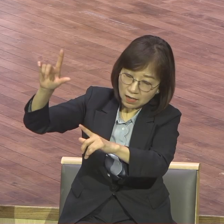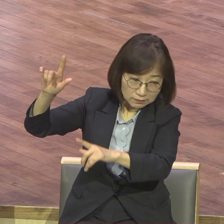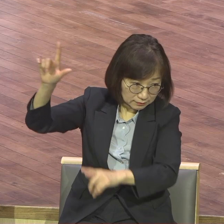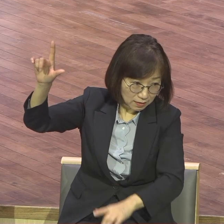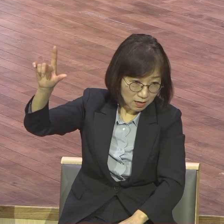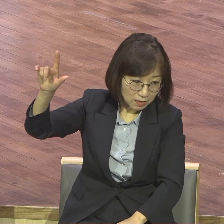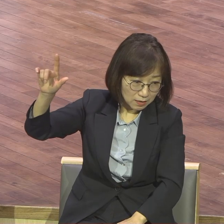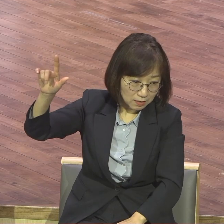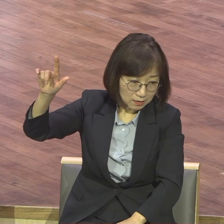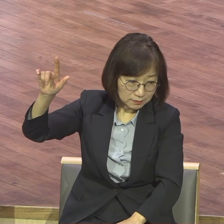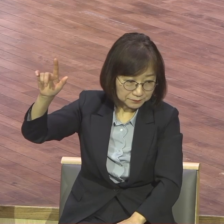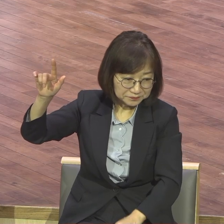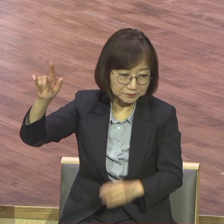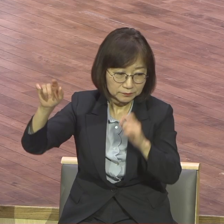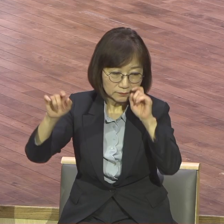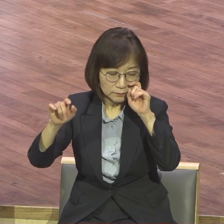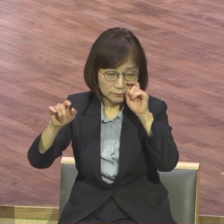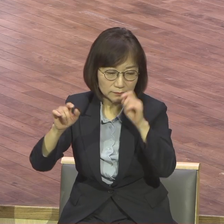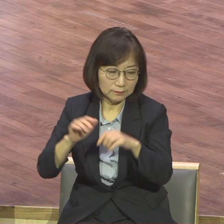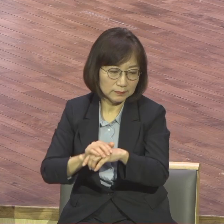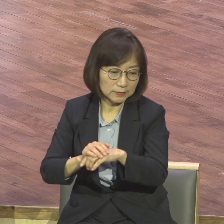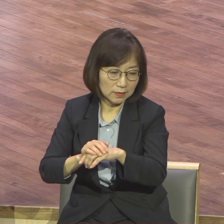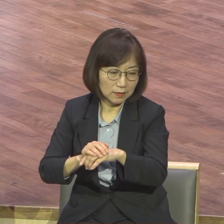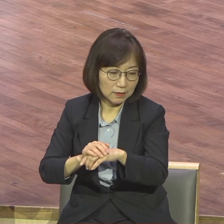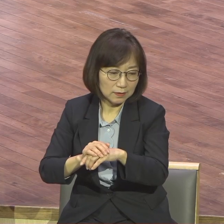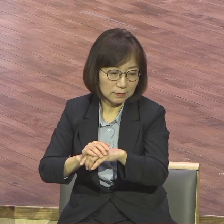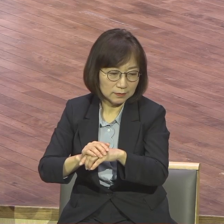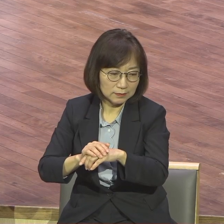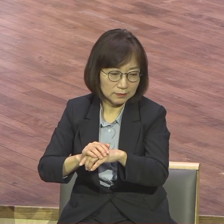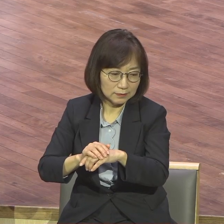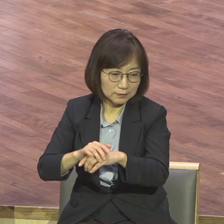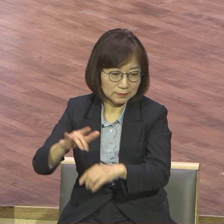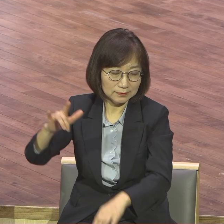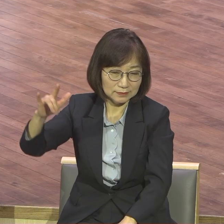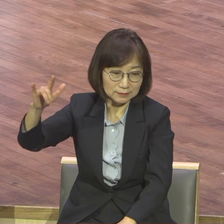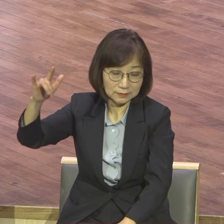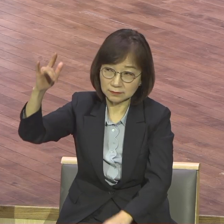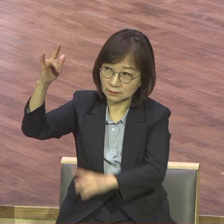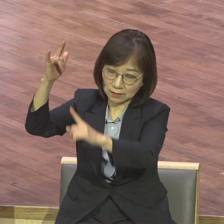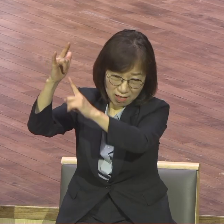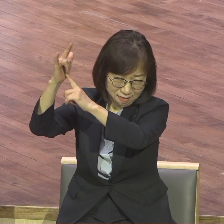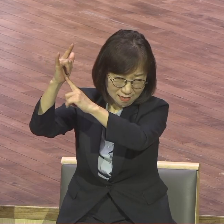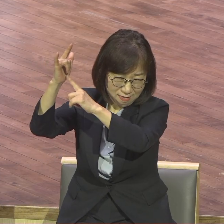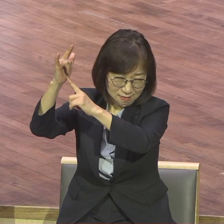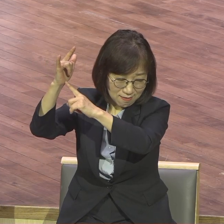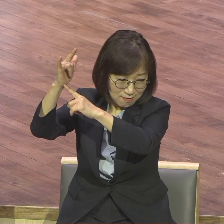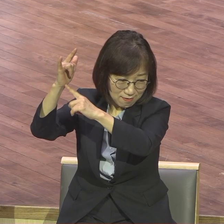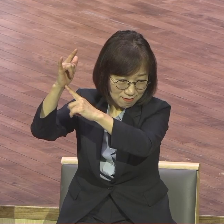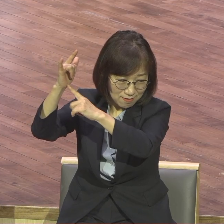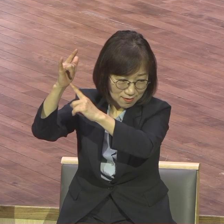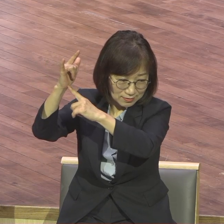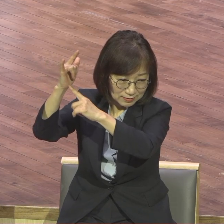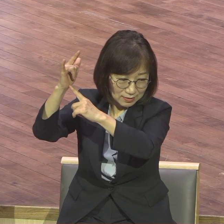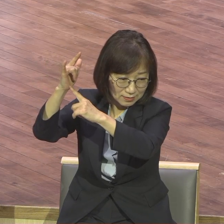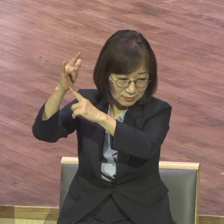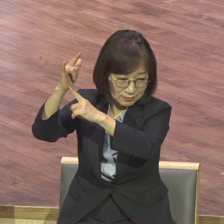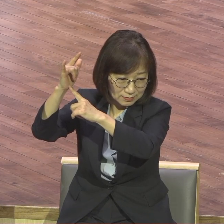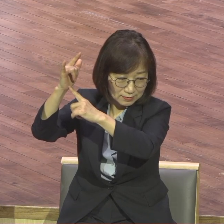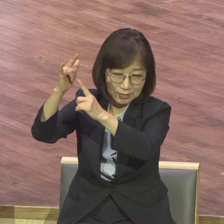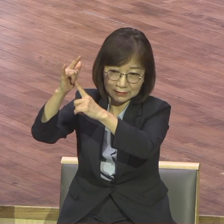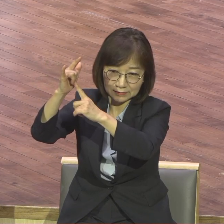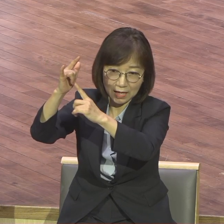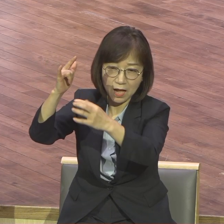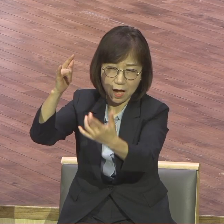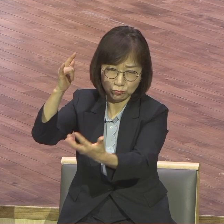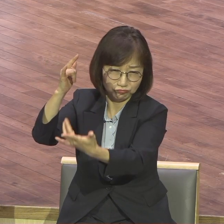나옵니까? 수천 년, 수만 년 동안 그 자체에서 불이 막 나오면 자체에서 뭔 불이 나와요? 태양 자체에서 뭔 불이